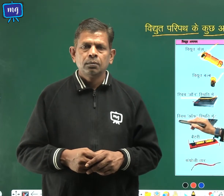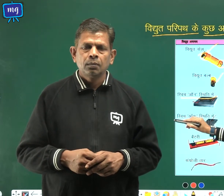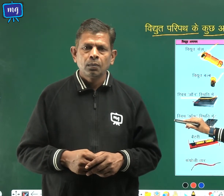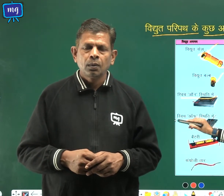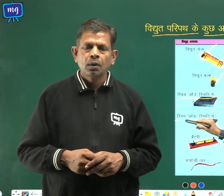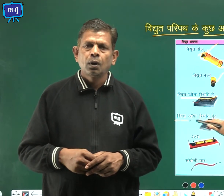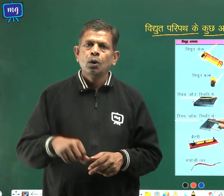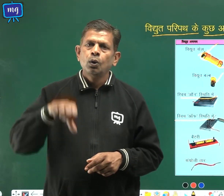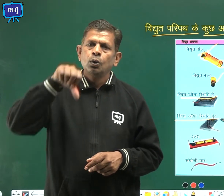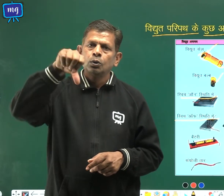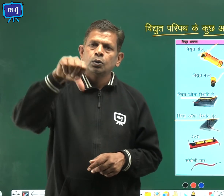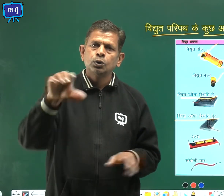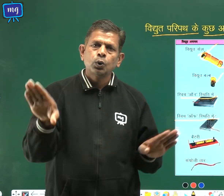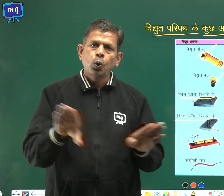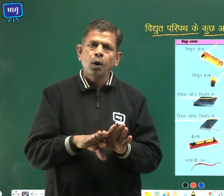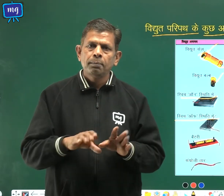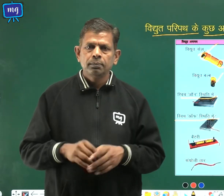स्विच ऑफ स्थिति में